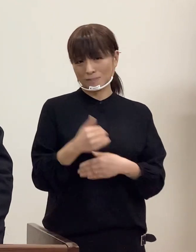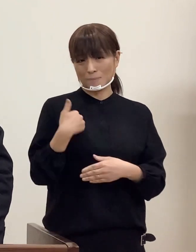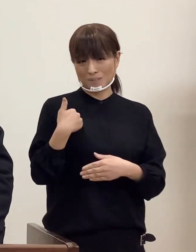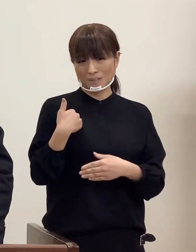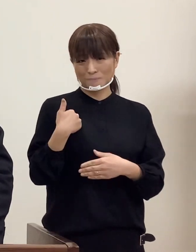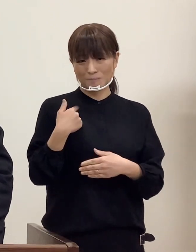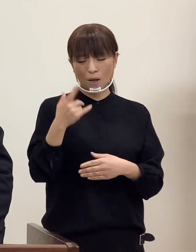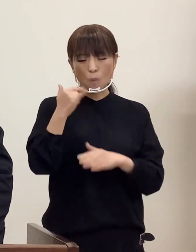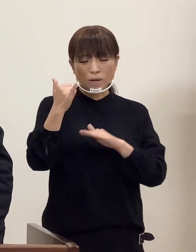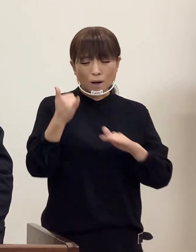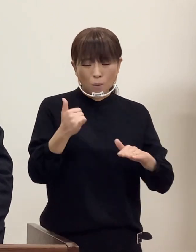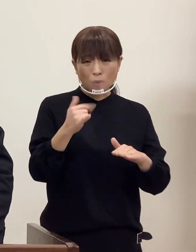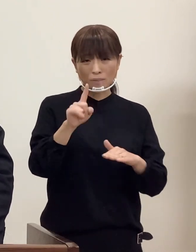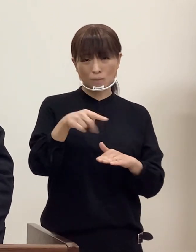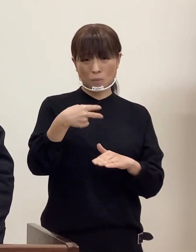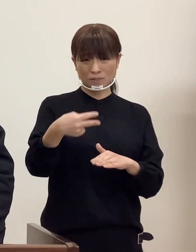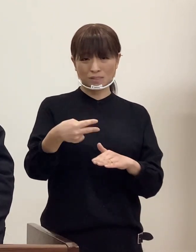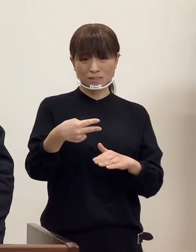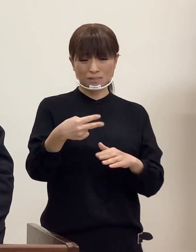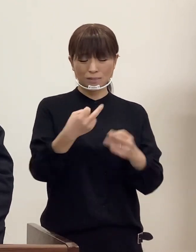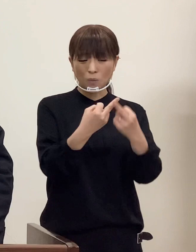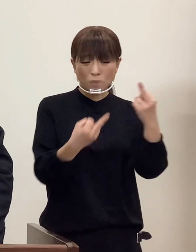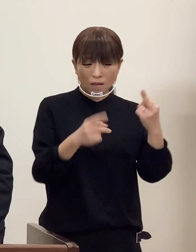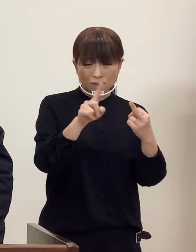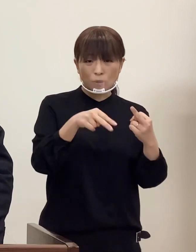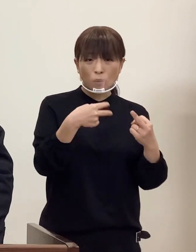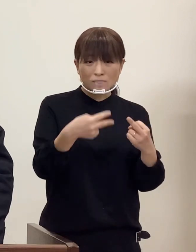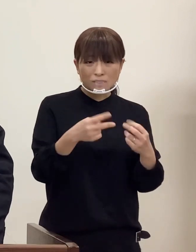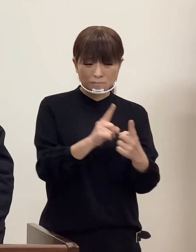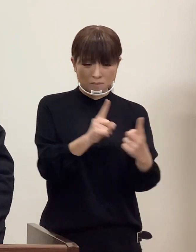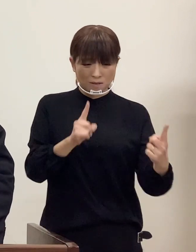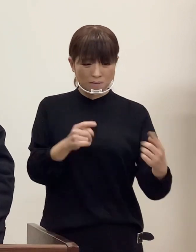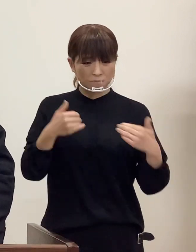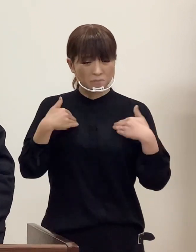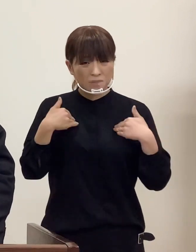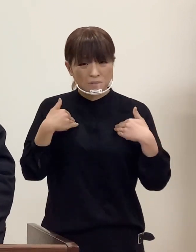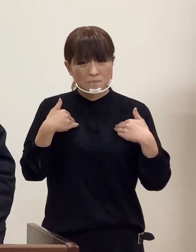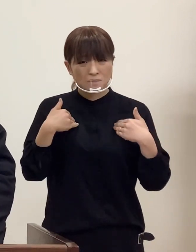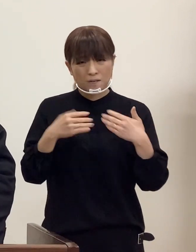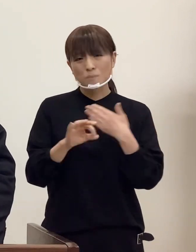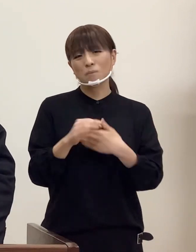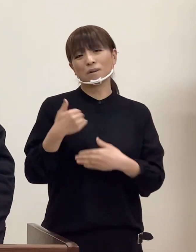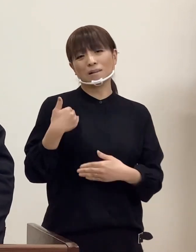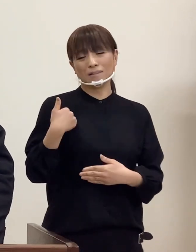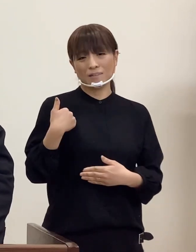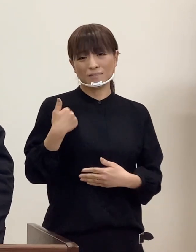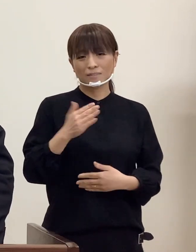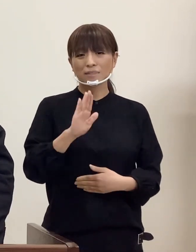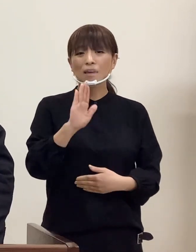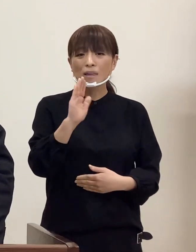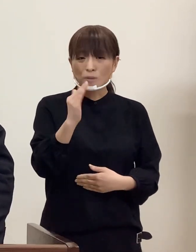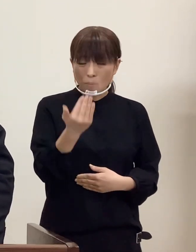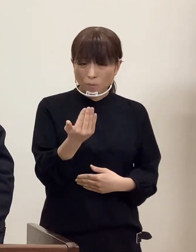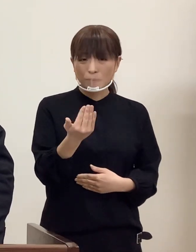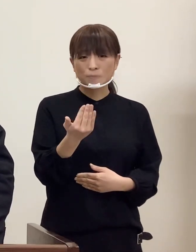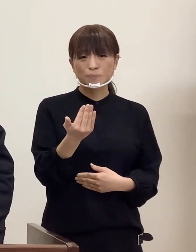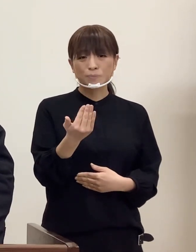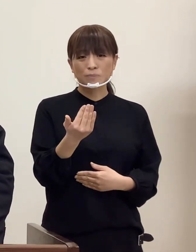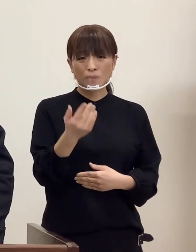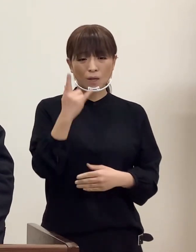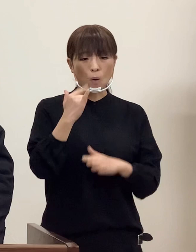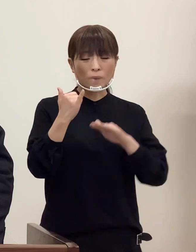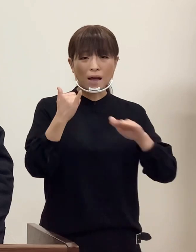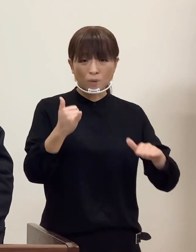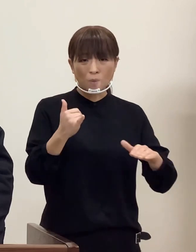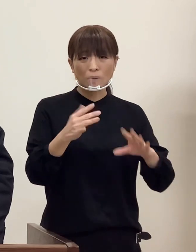親子なのに、あるいは兄弟なのにという言葉が交わされることがあるかもしれませんが、しかしこれは親子だ